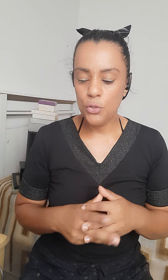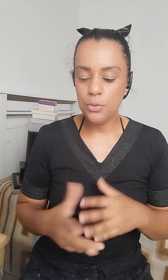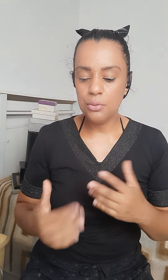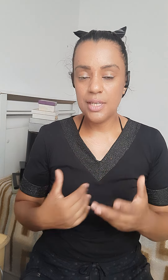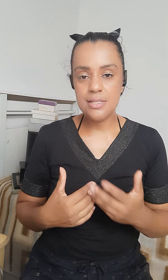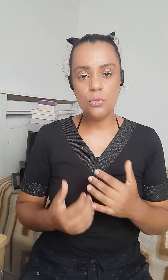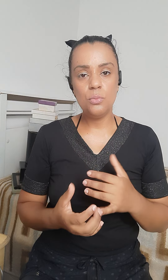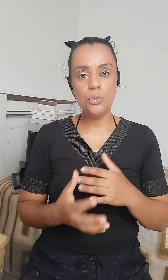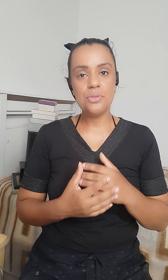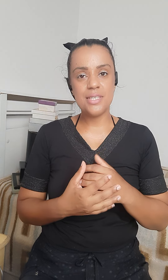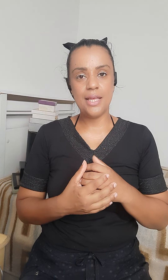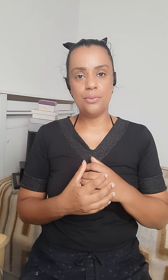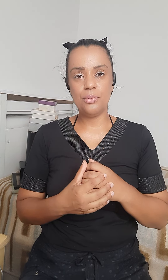não tá sendo muito usado.